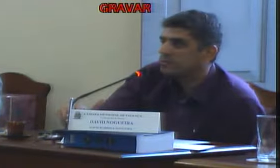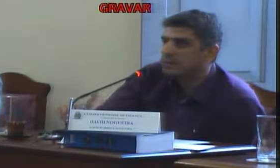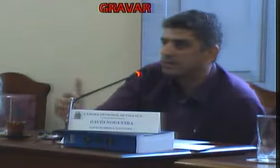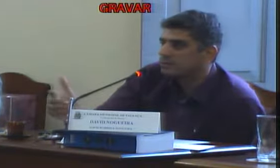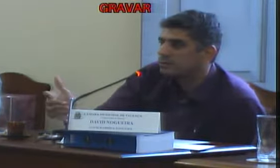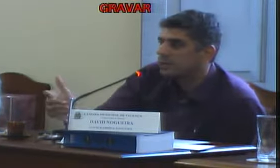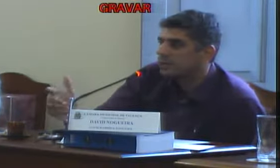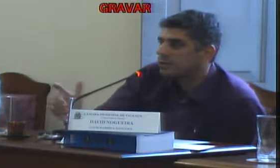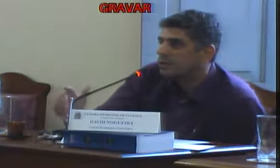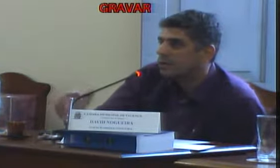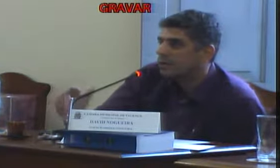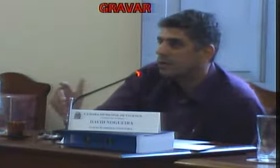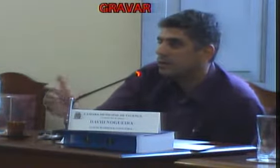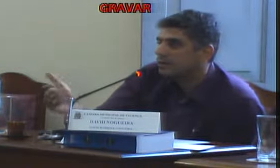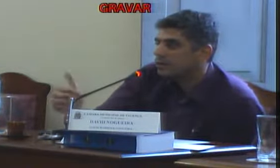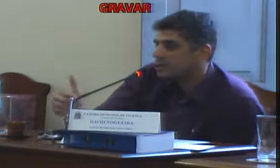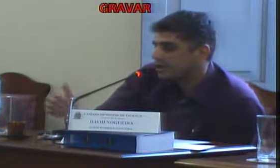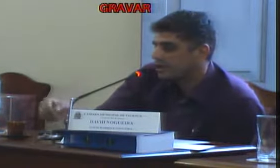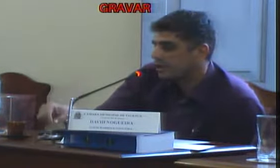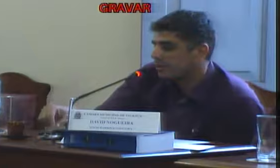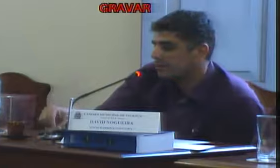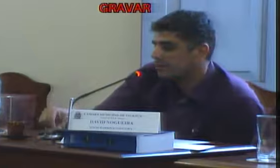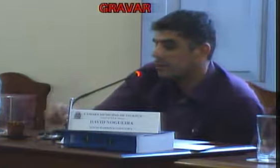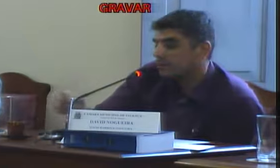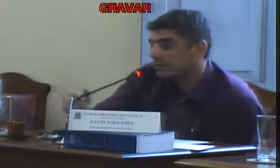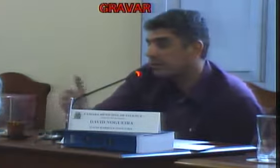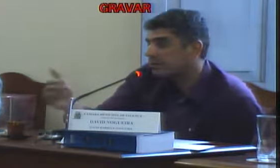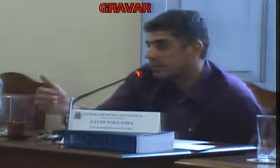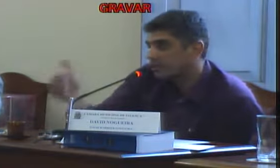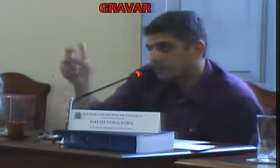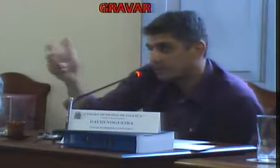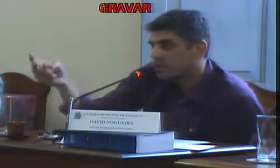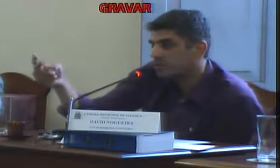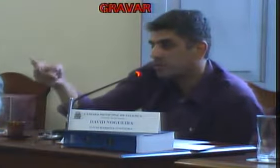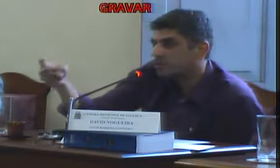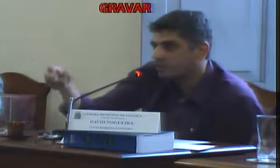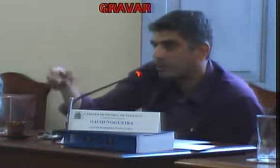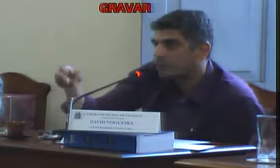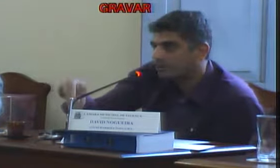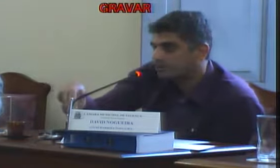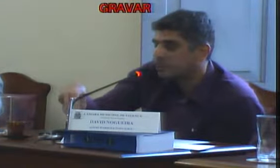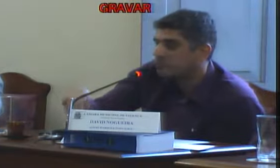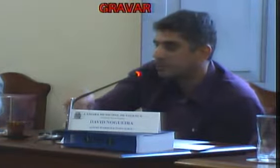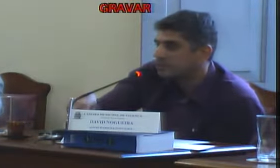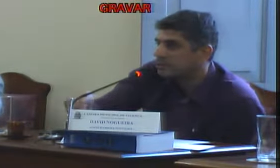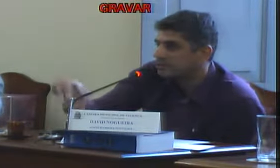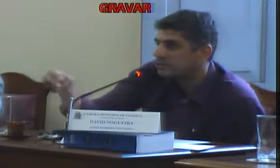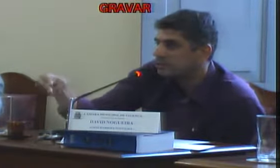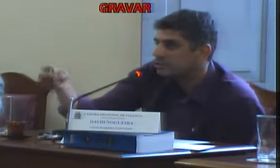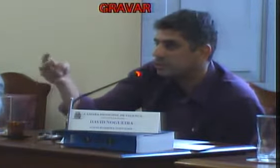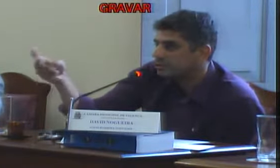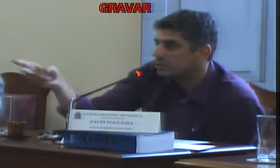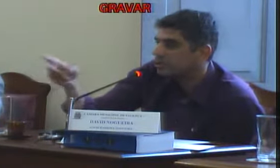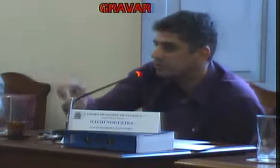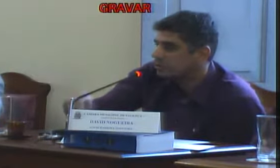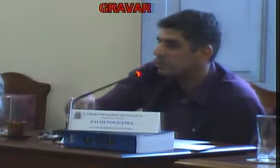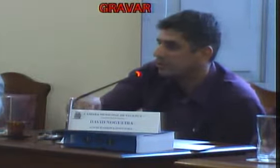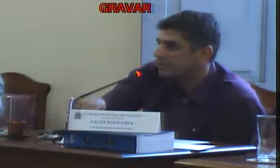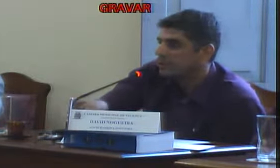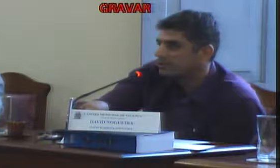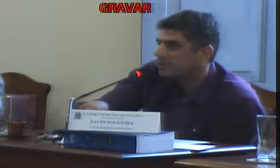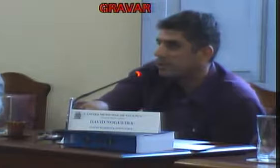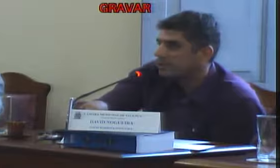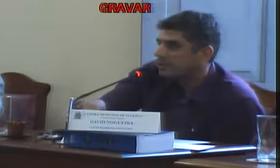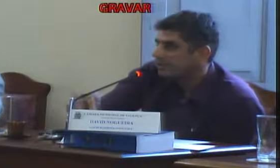se não paga, se não paga. Aí uma engenheira elétrica, coisa que também não tem, 2 engenheiros que não tem na prefeitura, que são imprescindíveis hoje em dia, o de trânsito e o